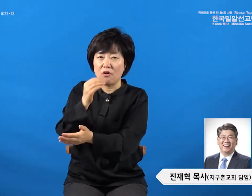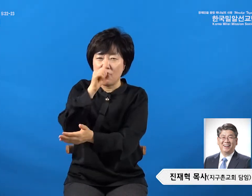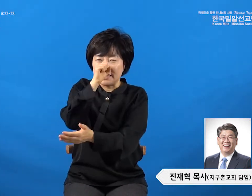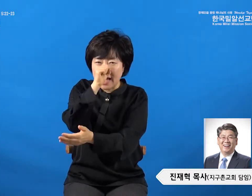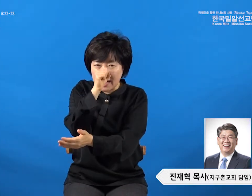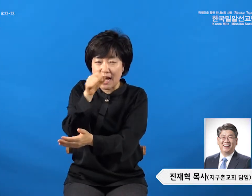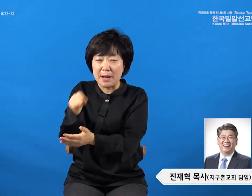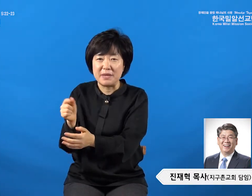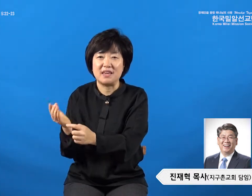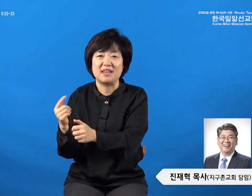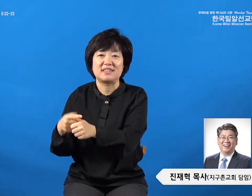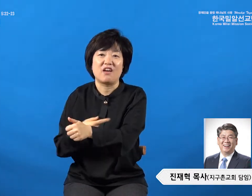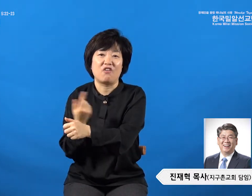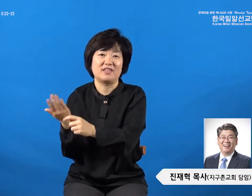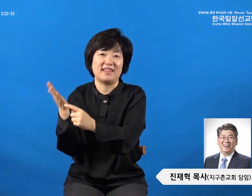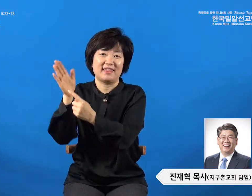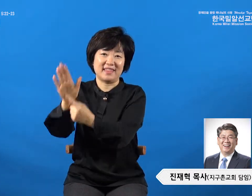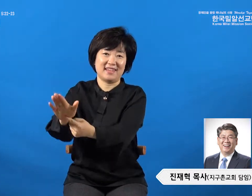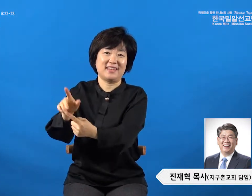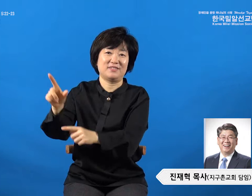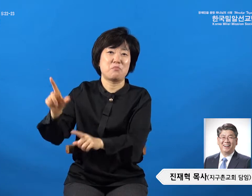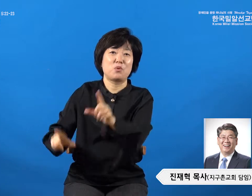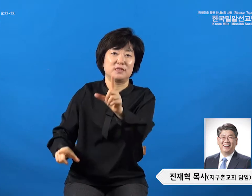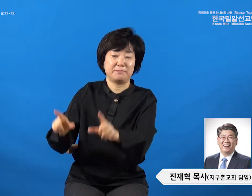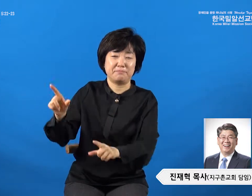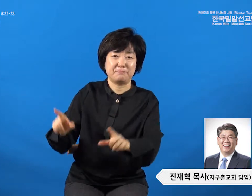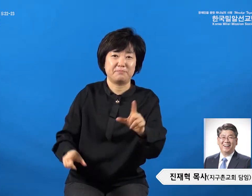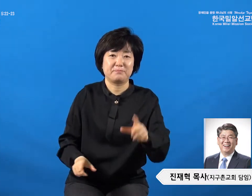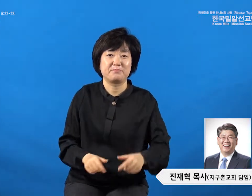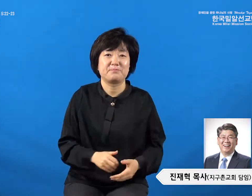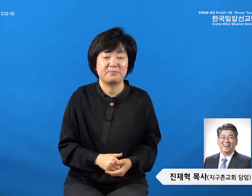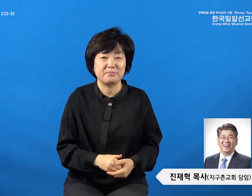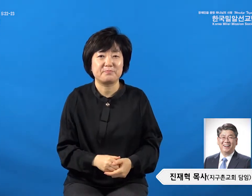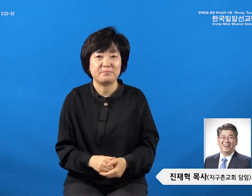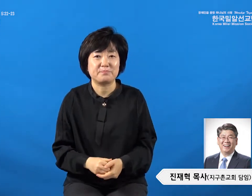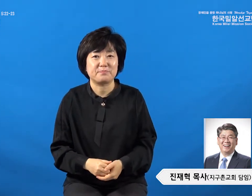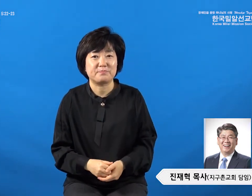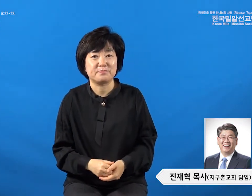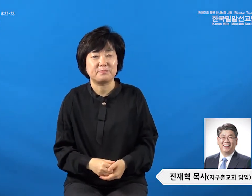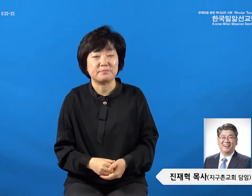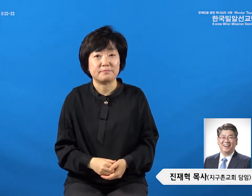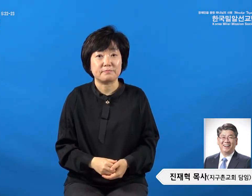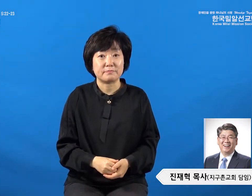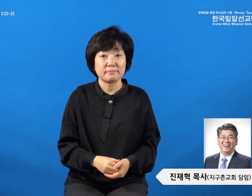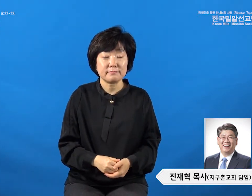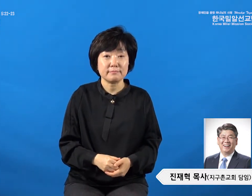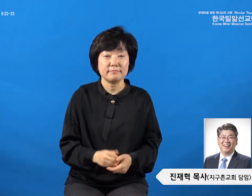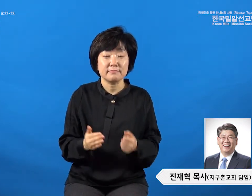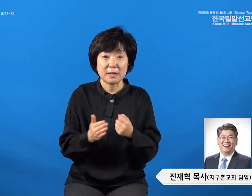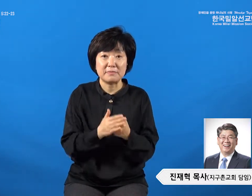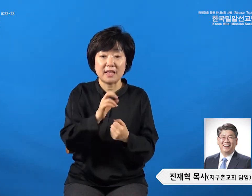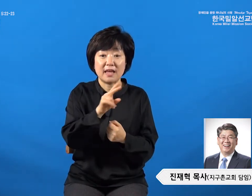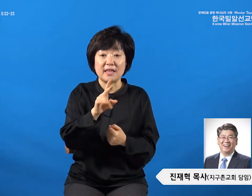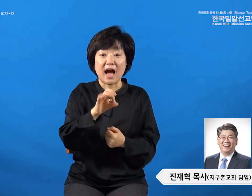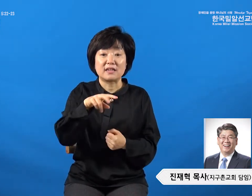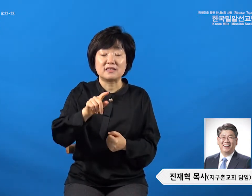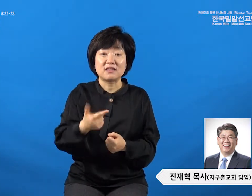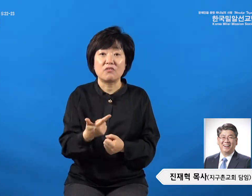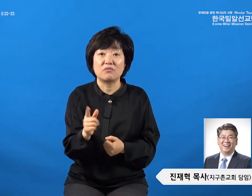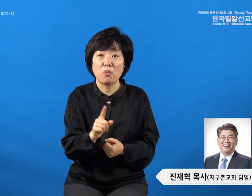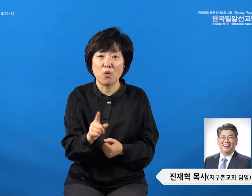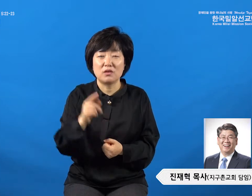선함이 나타나는 행실의 모습을 우리는 반영하고 있기 때문입니다. 그래서 이